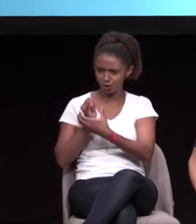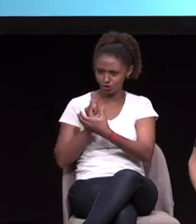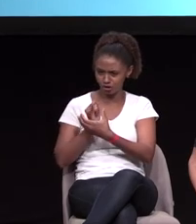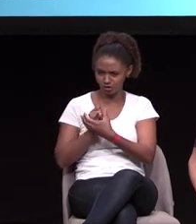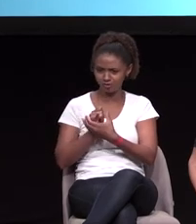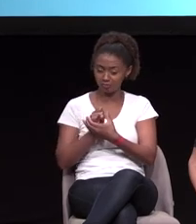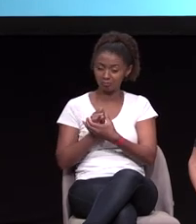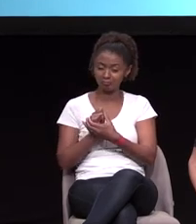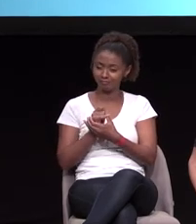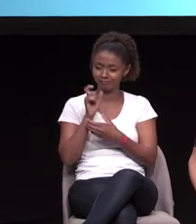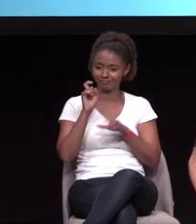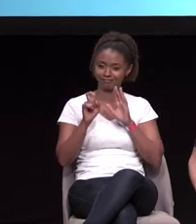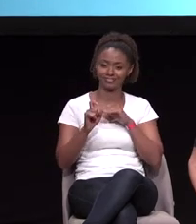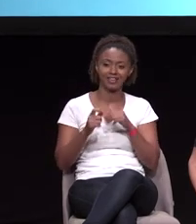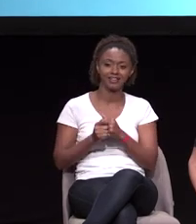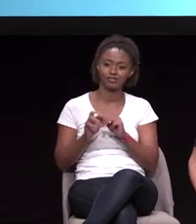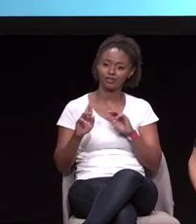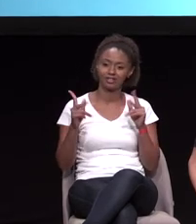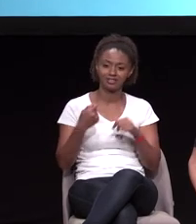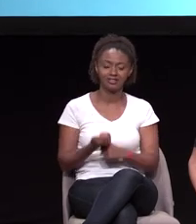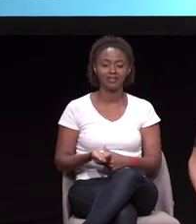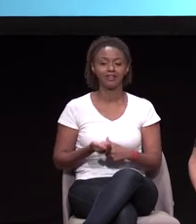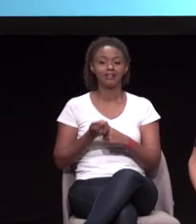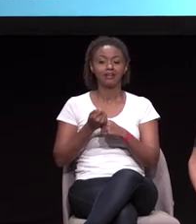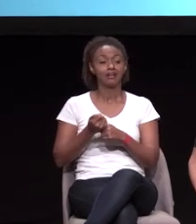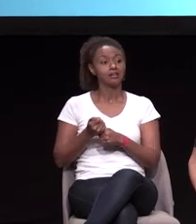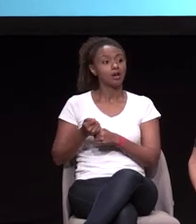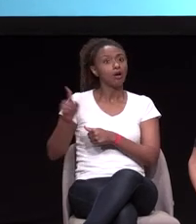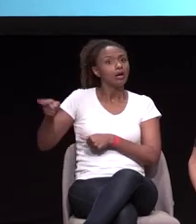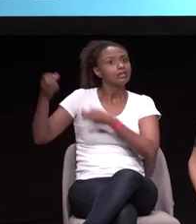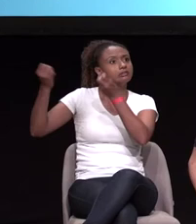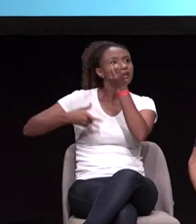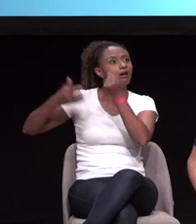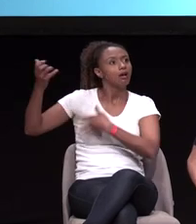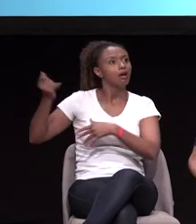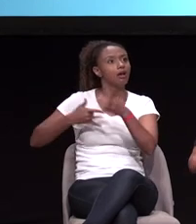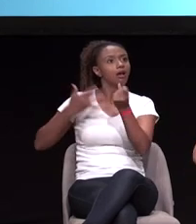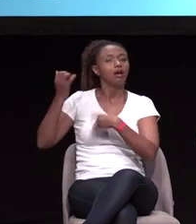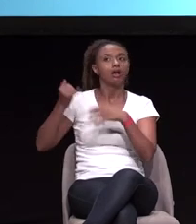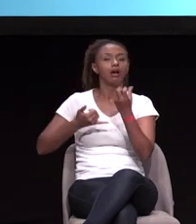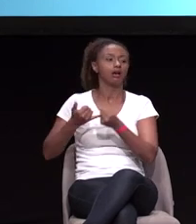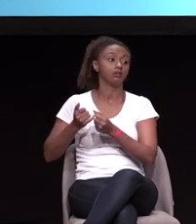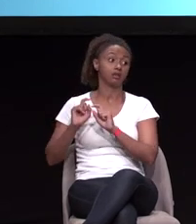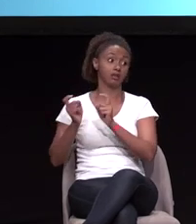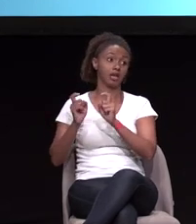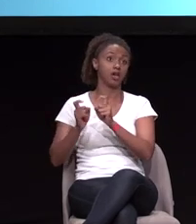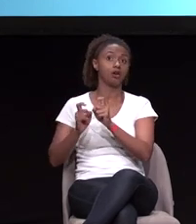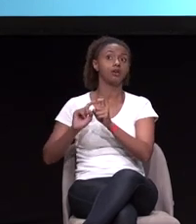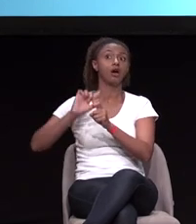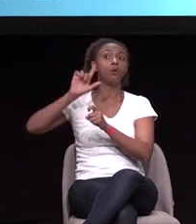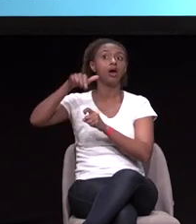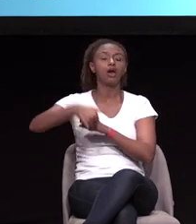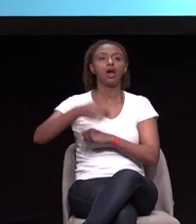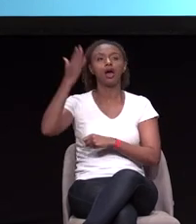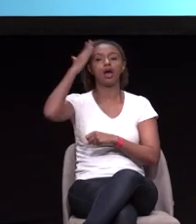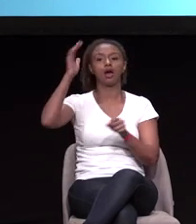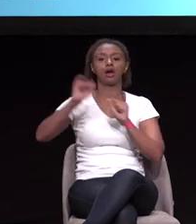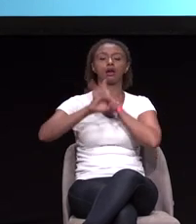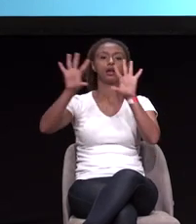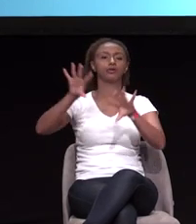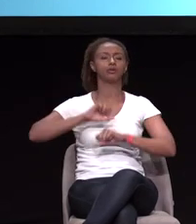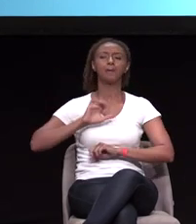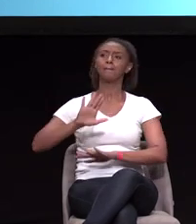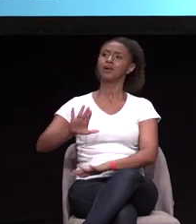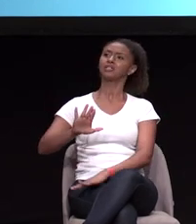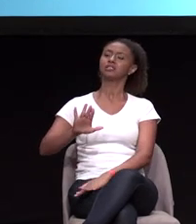a gente se apaixonava pela identidade do povo africano pela história descontada a partir dali ele fazia a reunião conosco mas a gente não